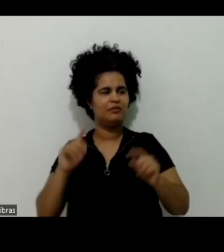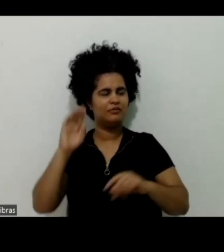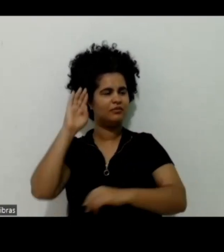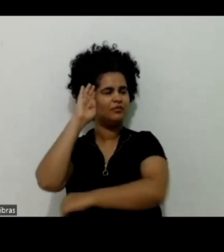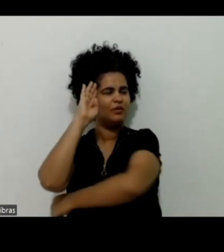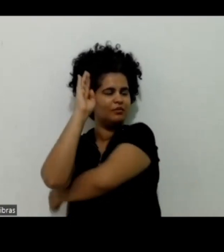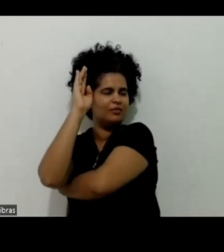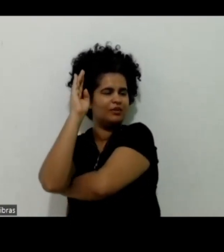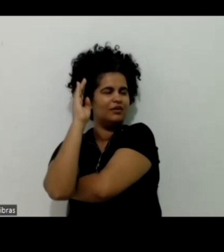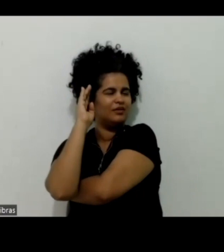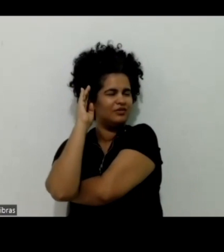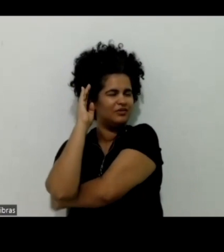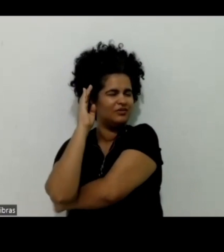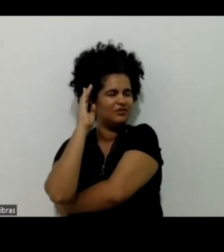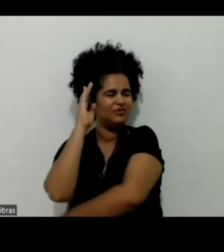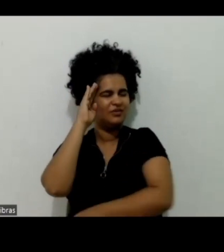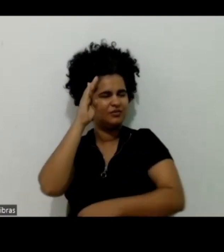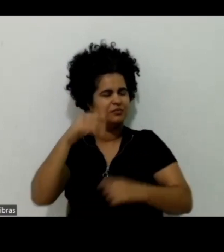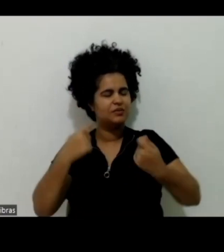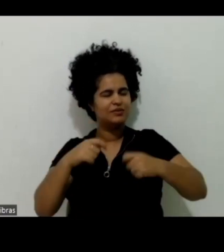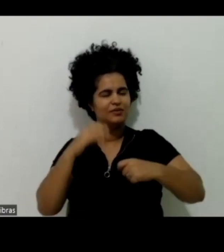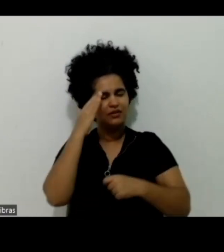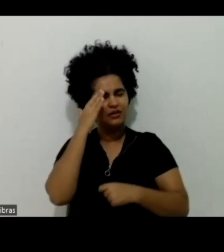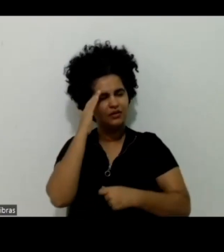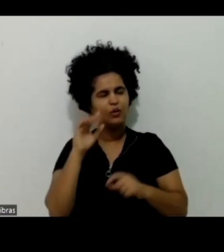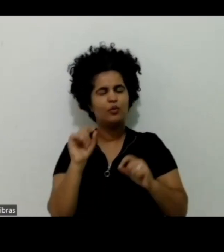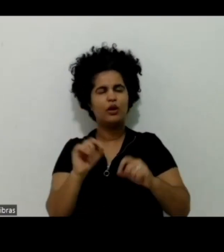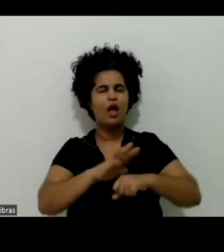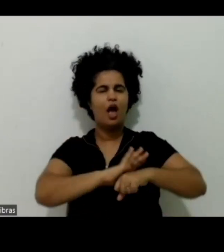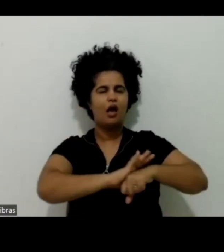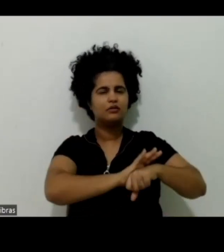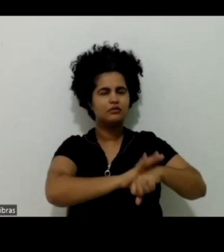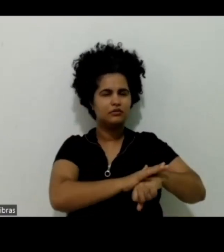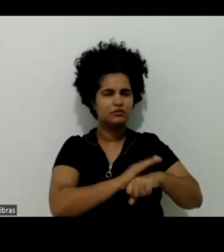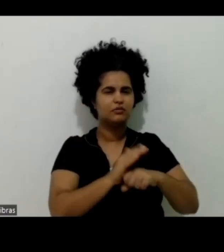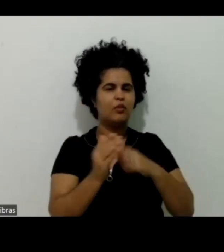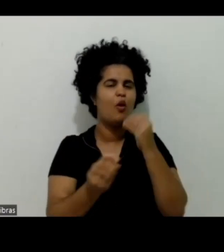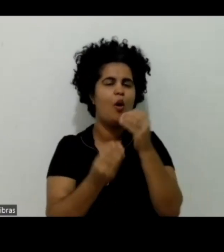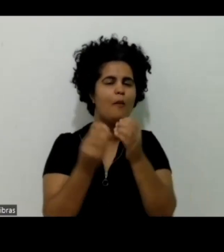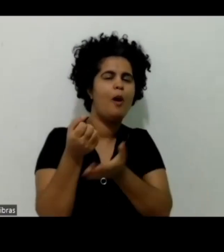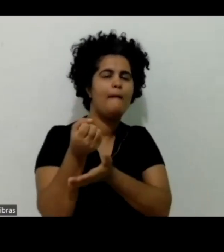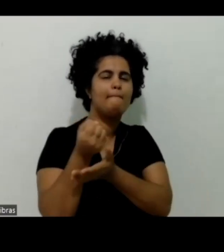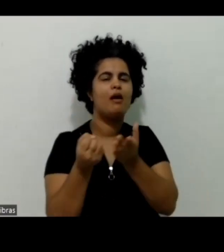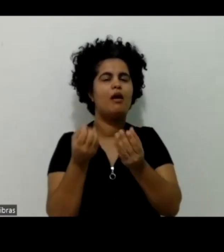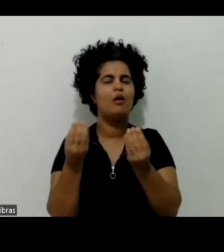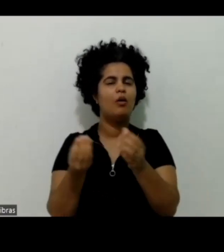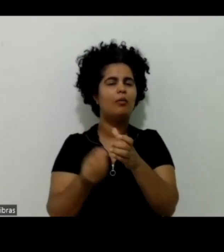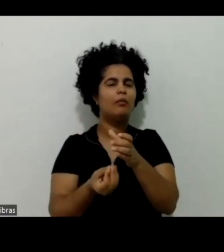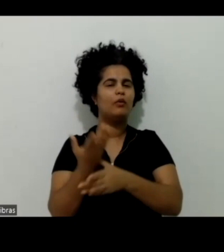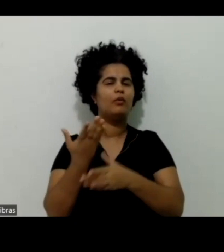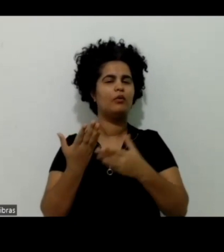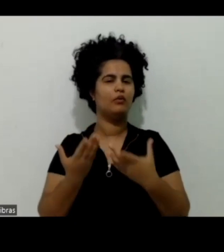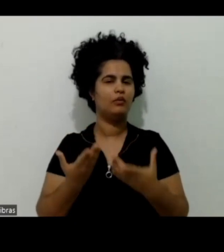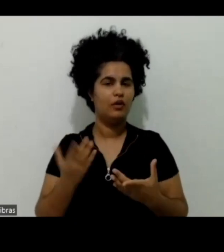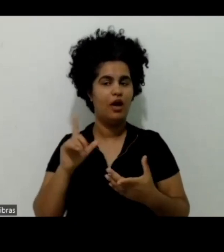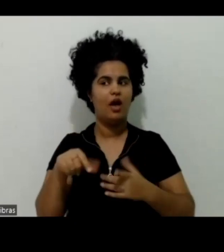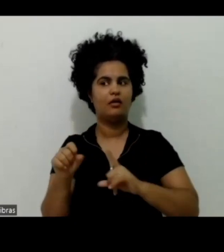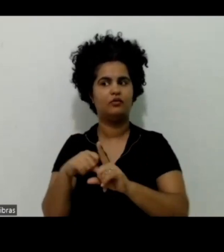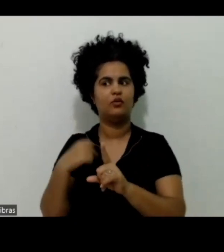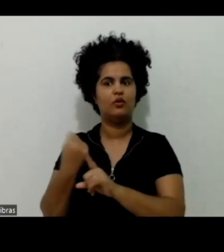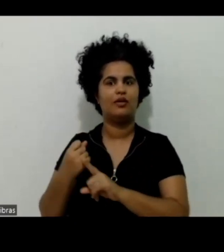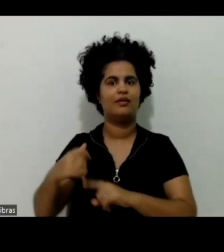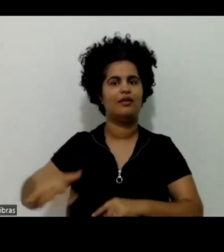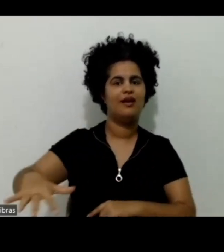a gente tem que compreender o racismo a partir dos seus fundamentos, né? Porque a gente está falando de uma sociedade,